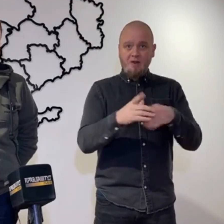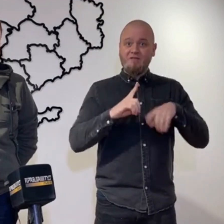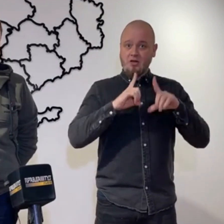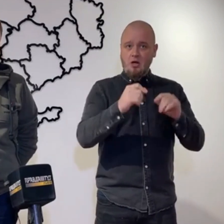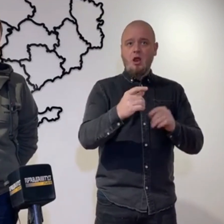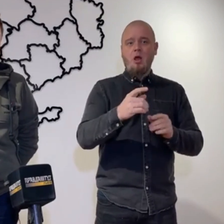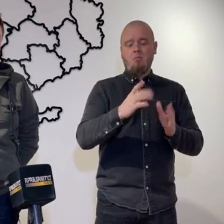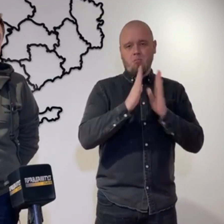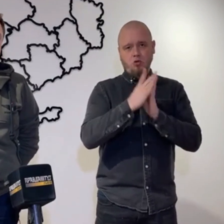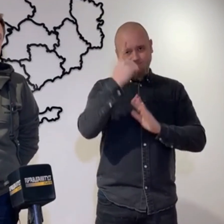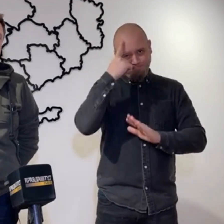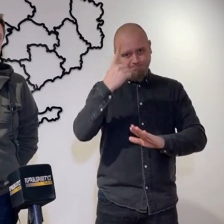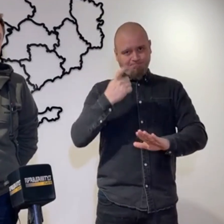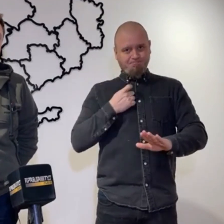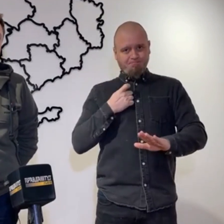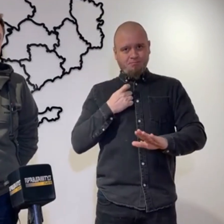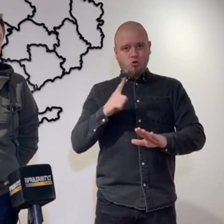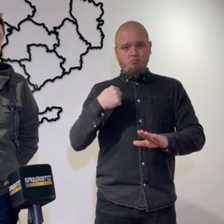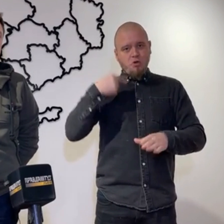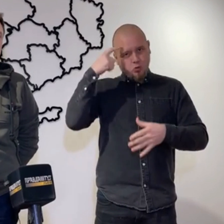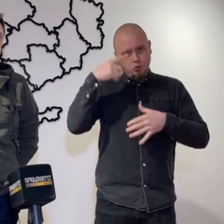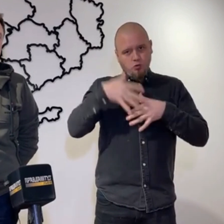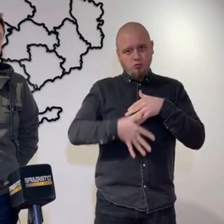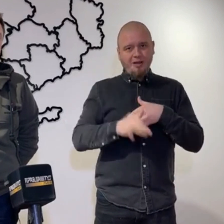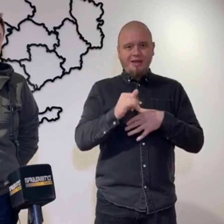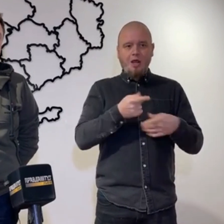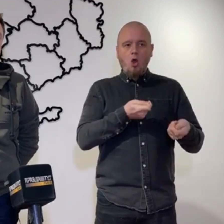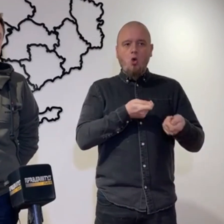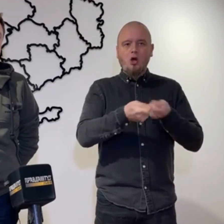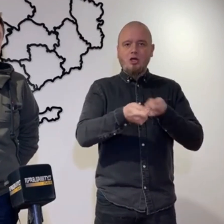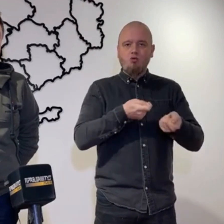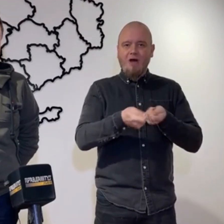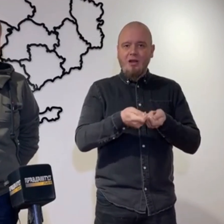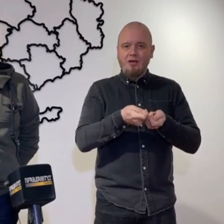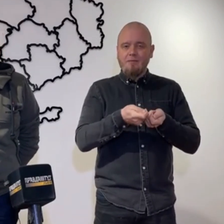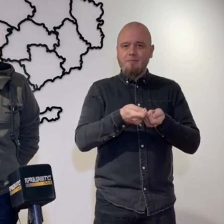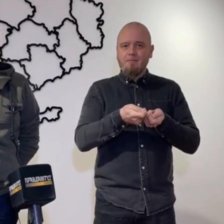просимо координуватися з нами, щоб ми розуміли і координували,